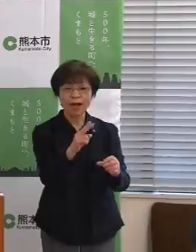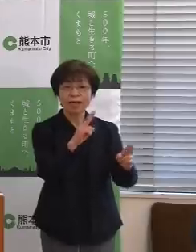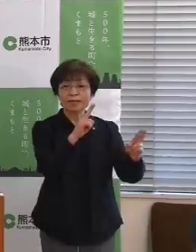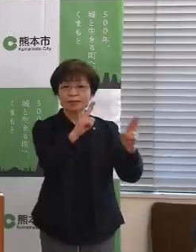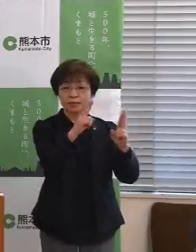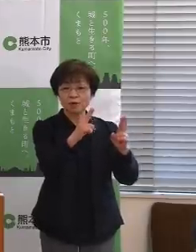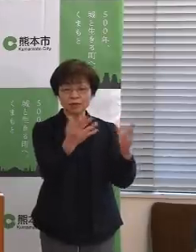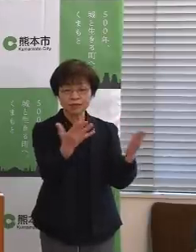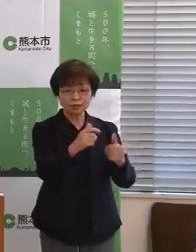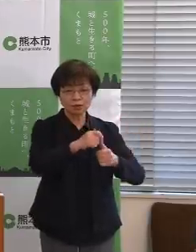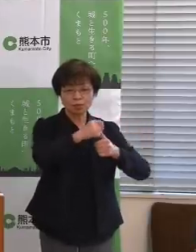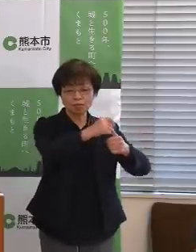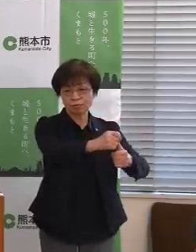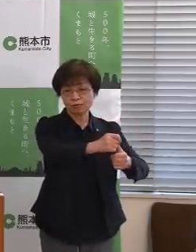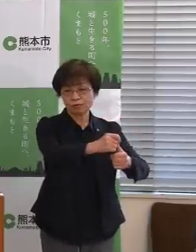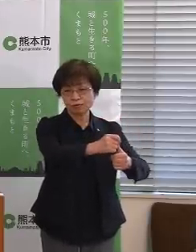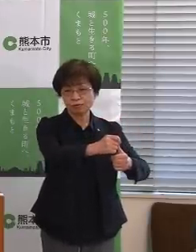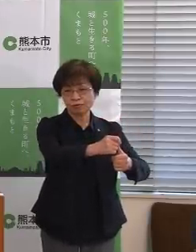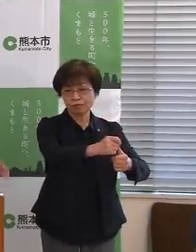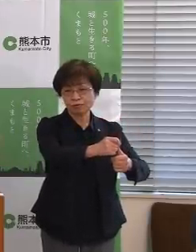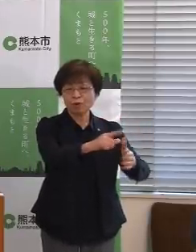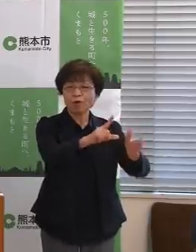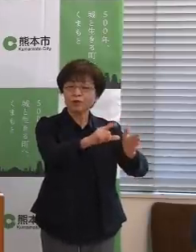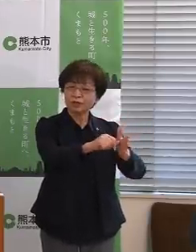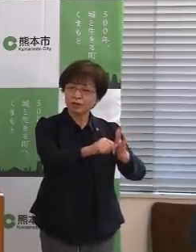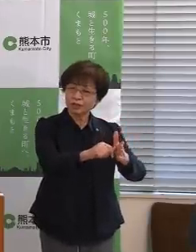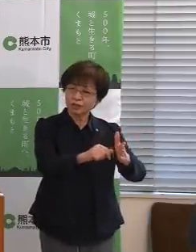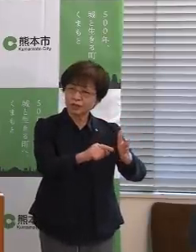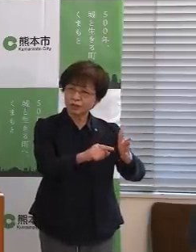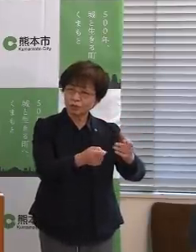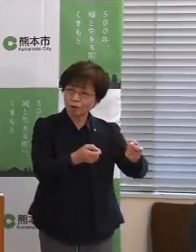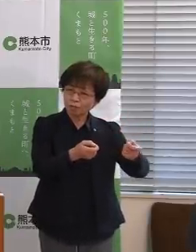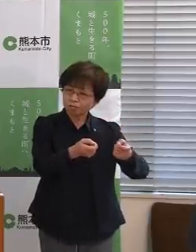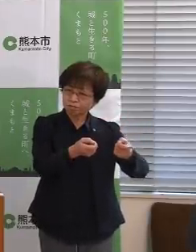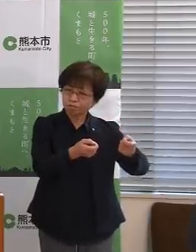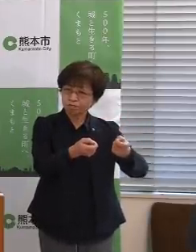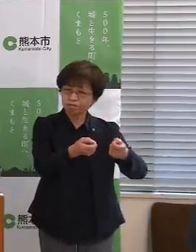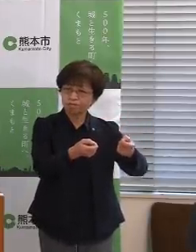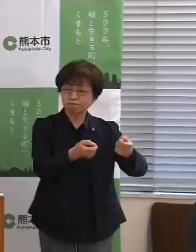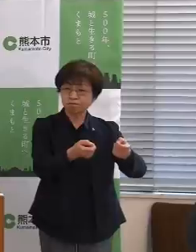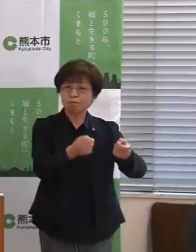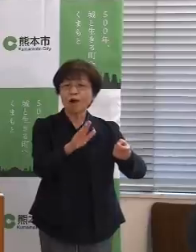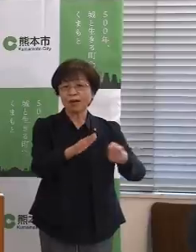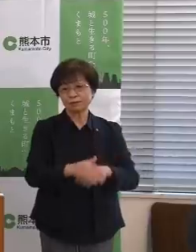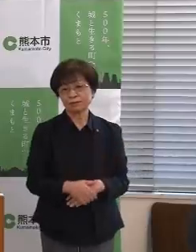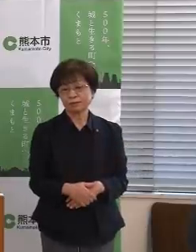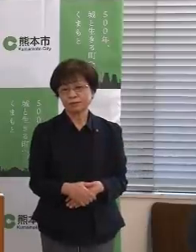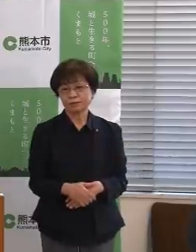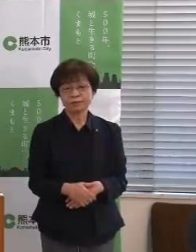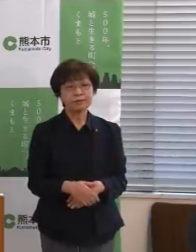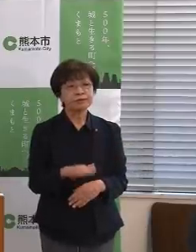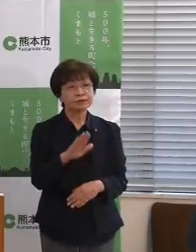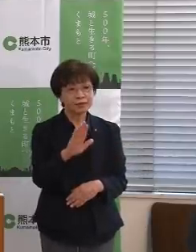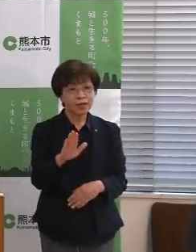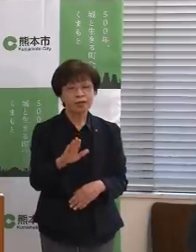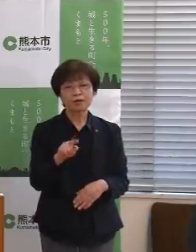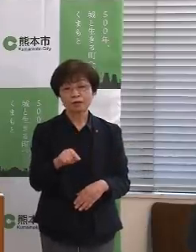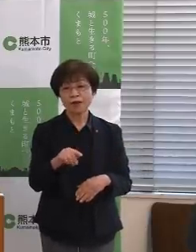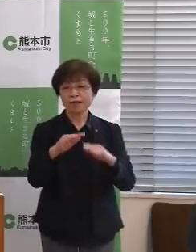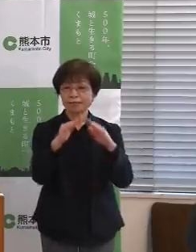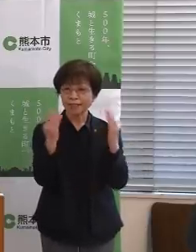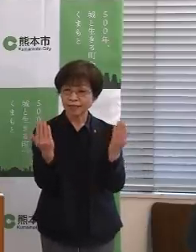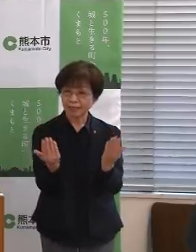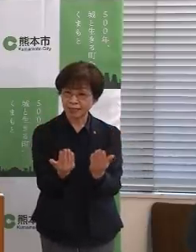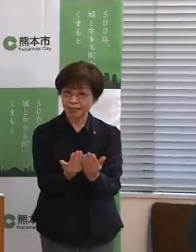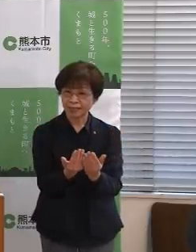職の時期等々ともですね、おそらく兼ね合いもいろいろあってですね、この辺は全体的にな